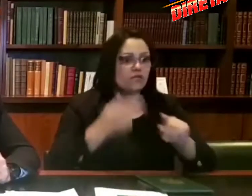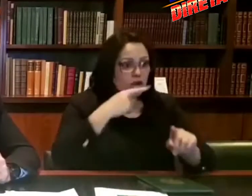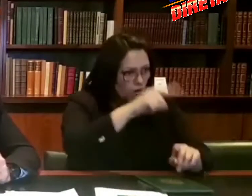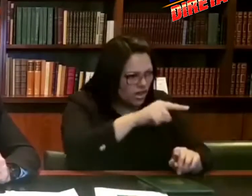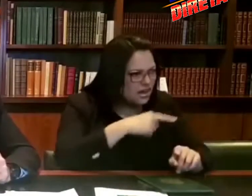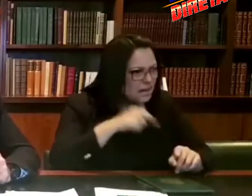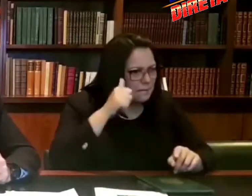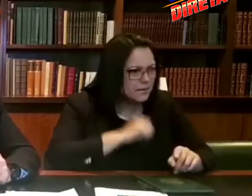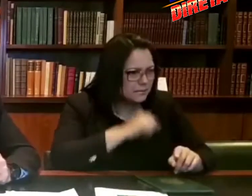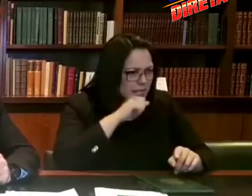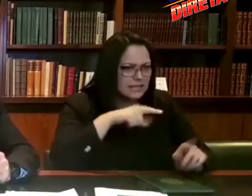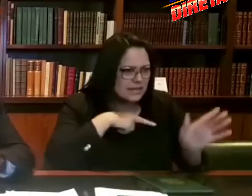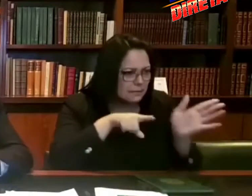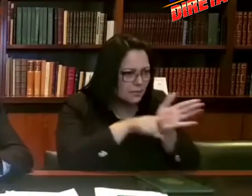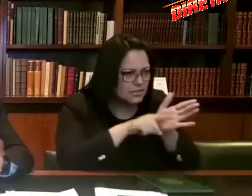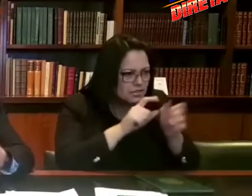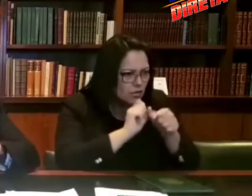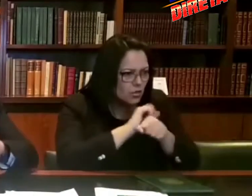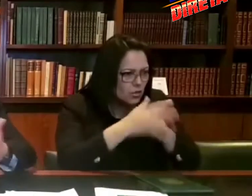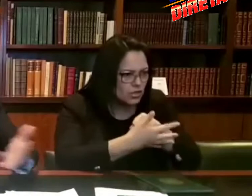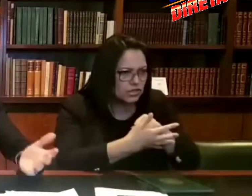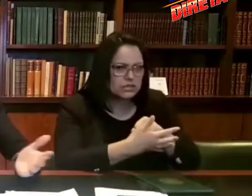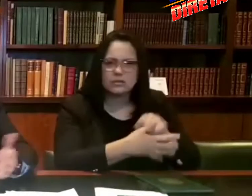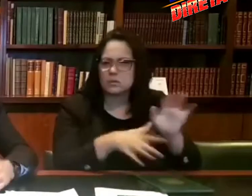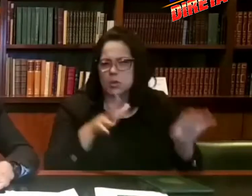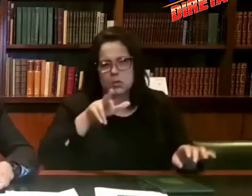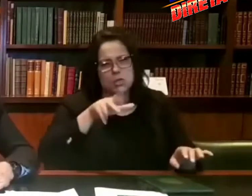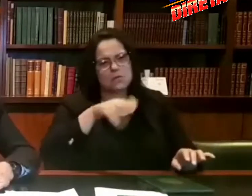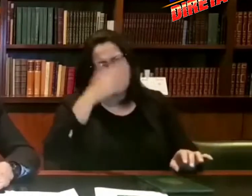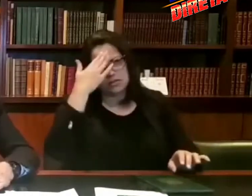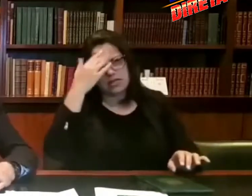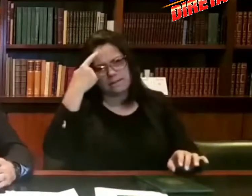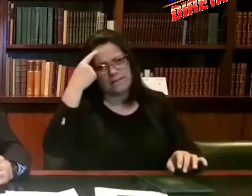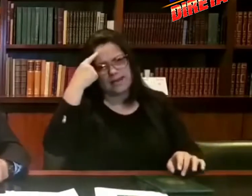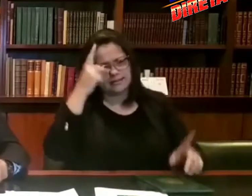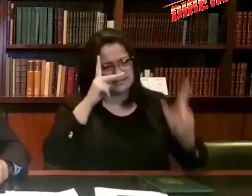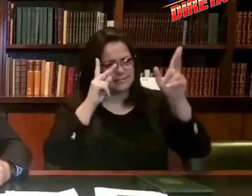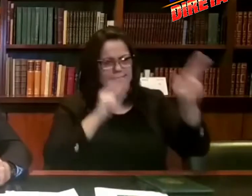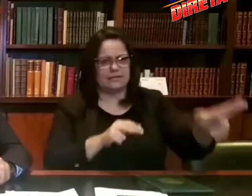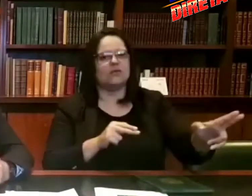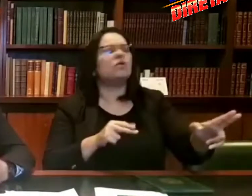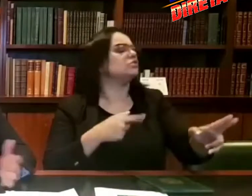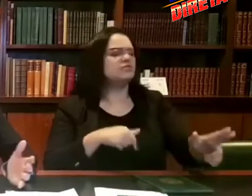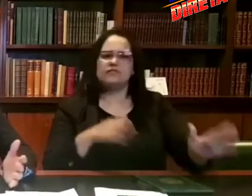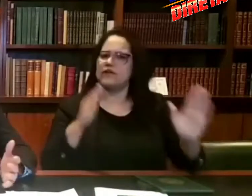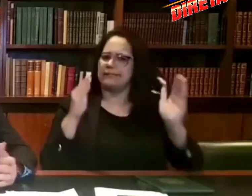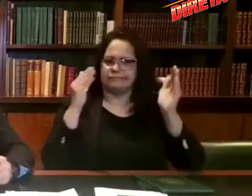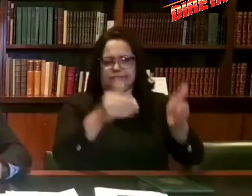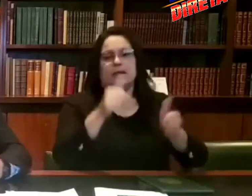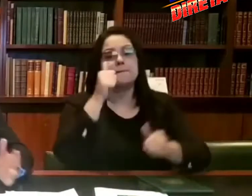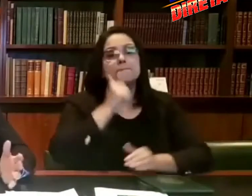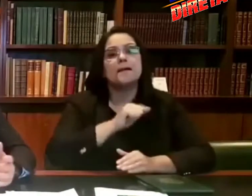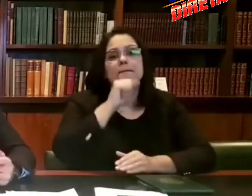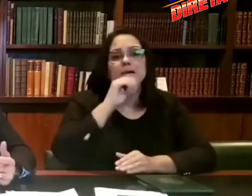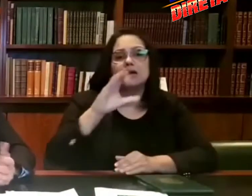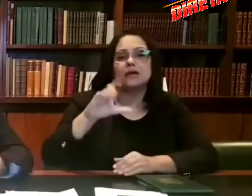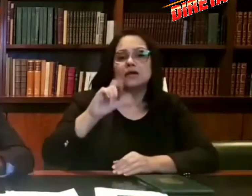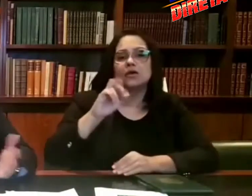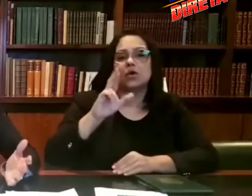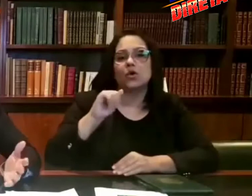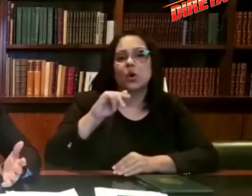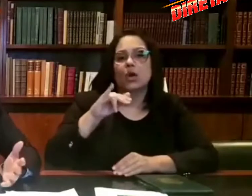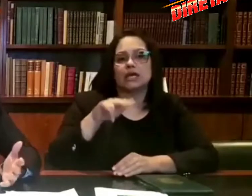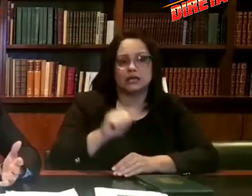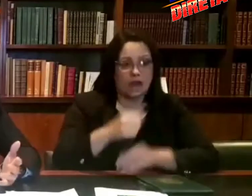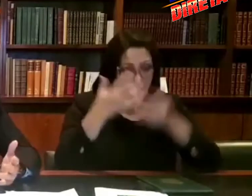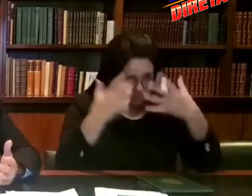positivo para ela. Tá? Se bem que meus irmãos já me acompanham e sabem o que eu penso. Né? Nós vamos partir para a cloroquina. Achar um médico lá, que tem